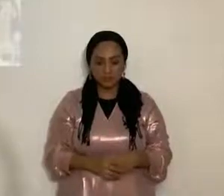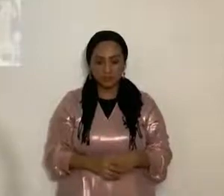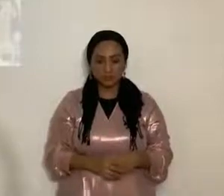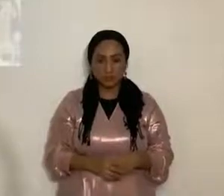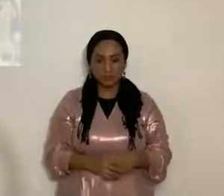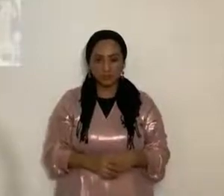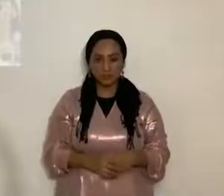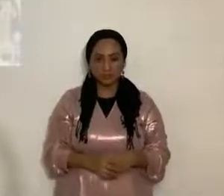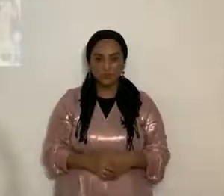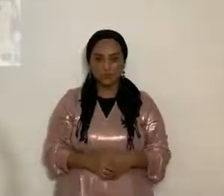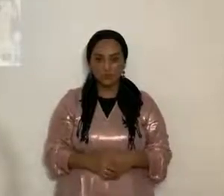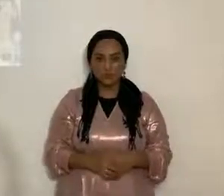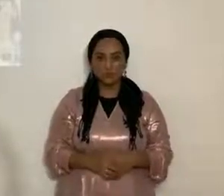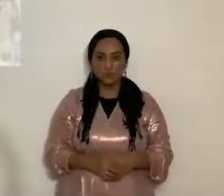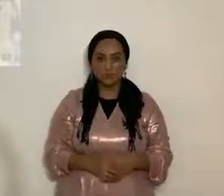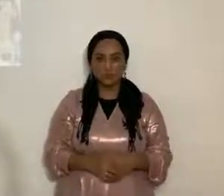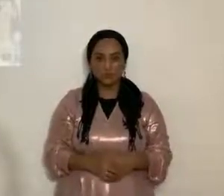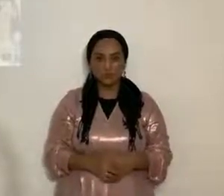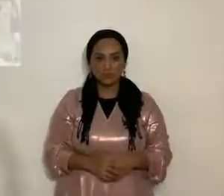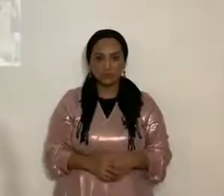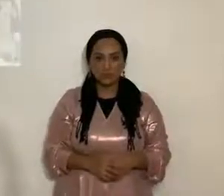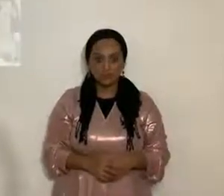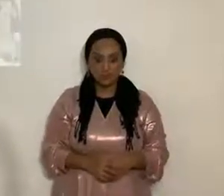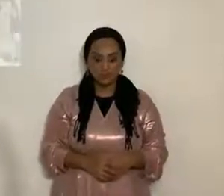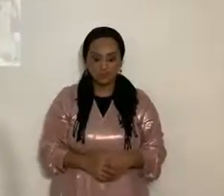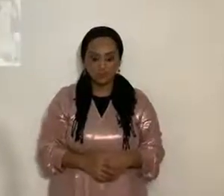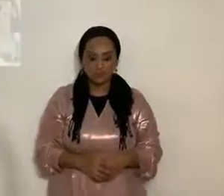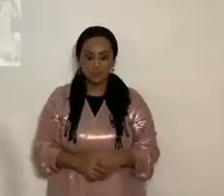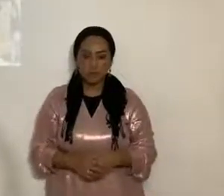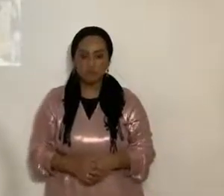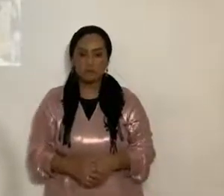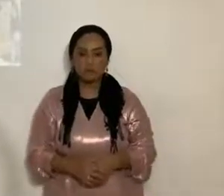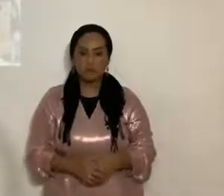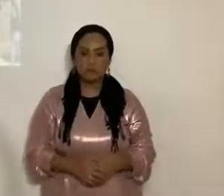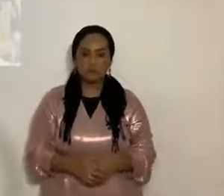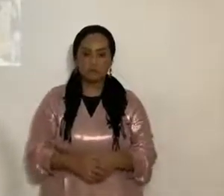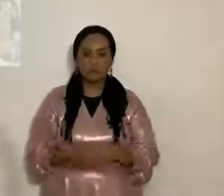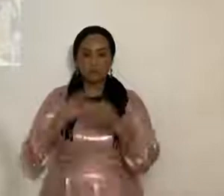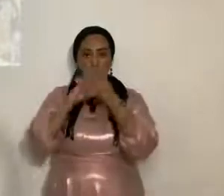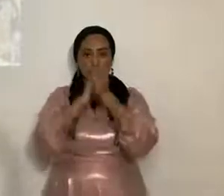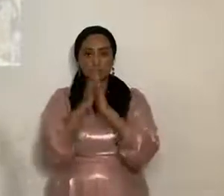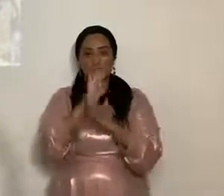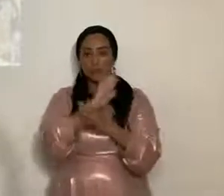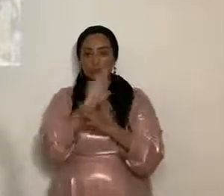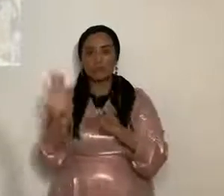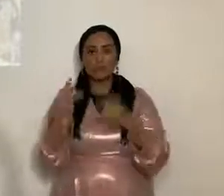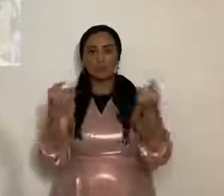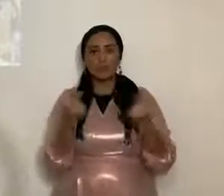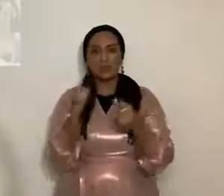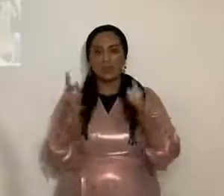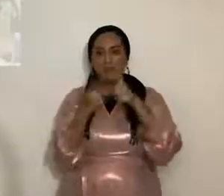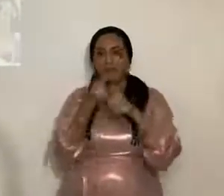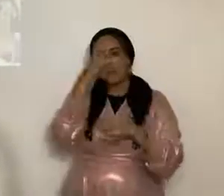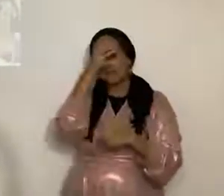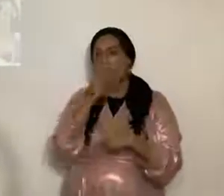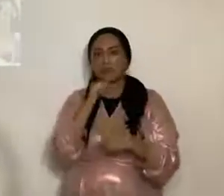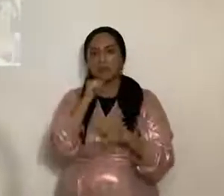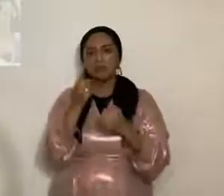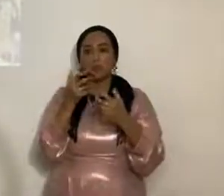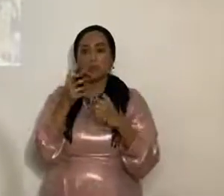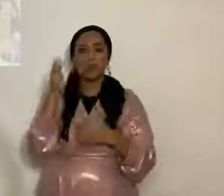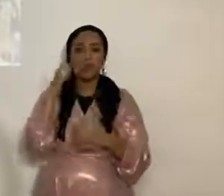Muy bien, verso 10. Dice ahí: se han vuelto a las maldades de sus primeros padres, los cuales no quisieron escuchar